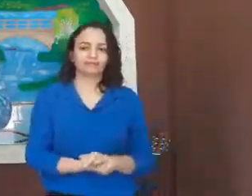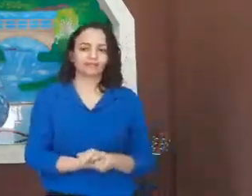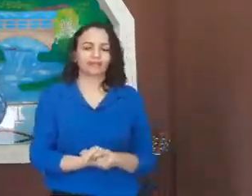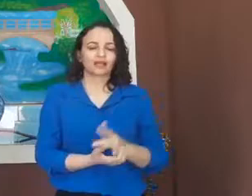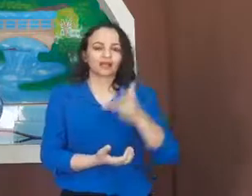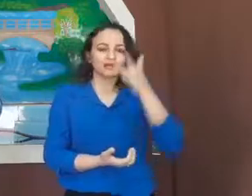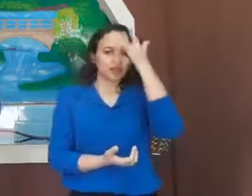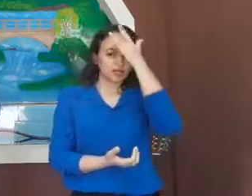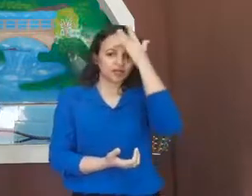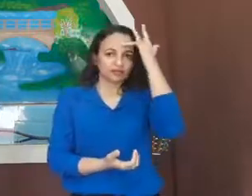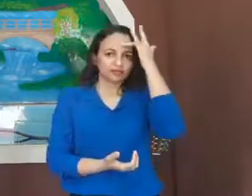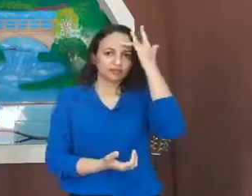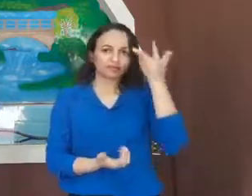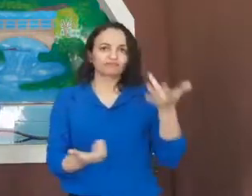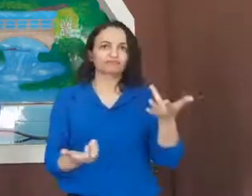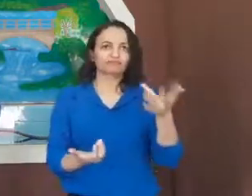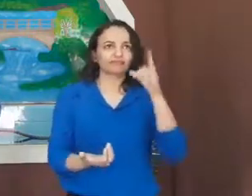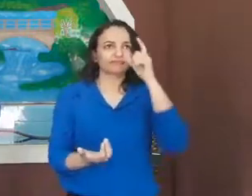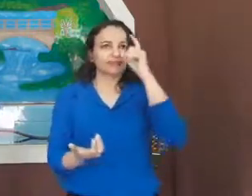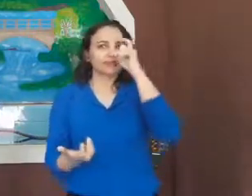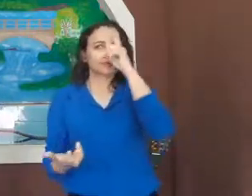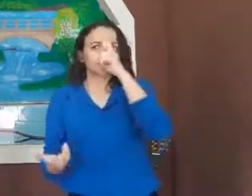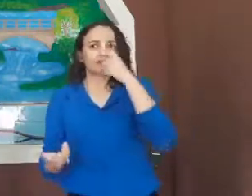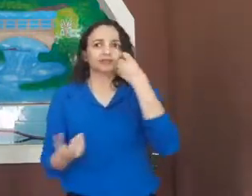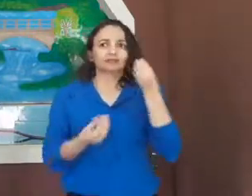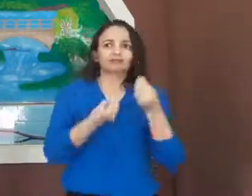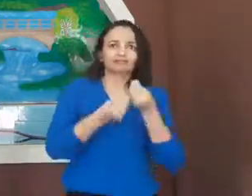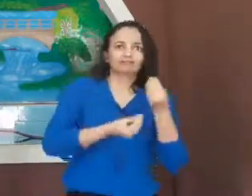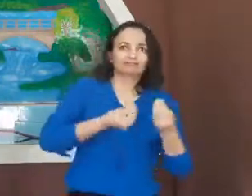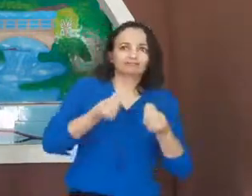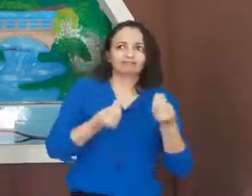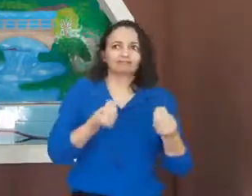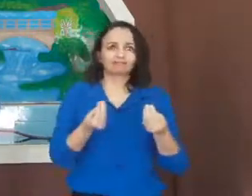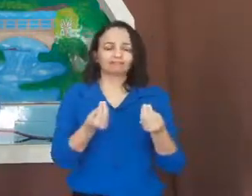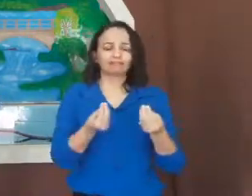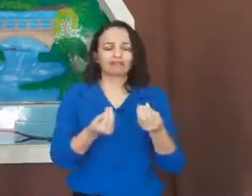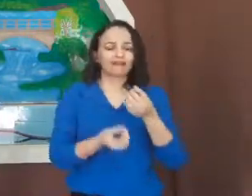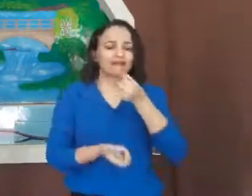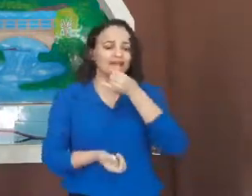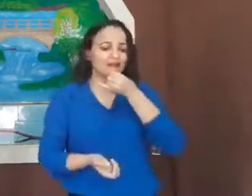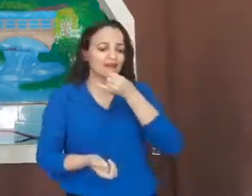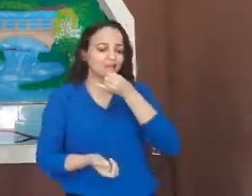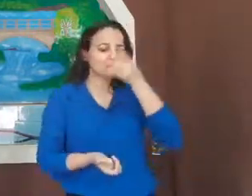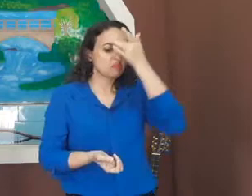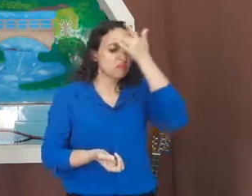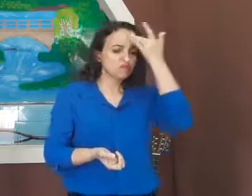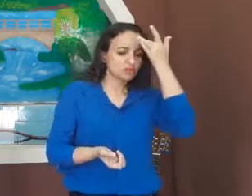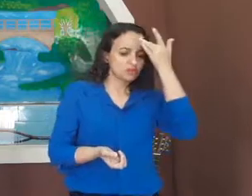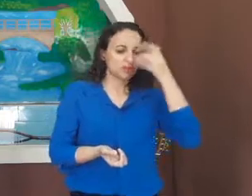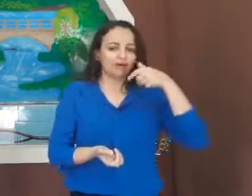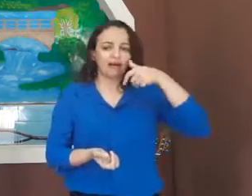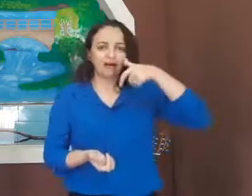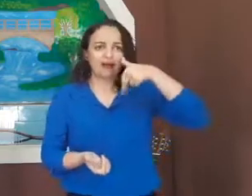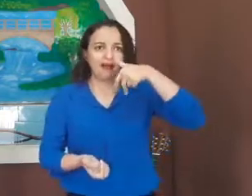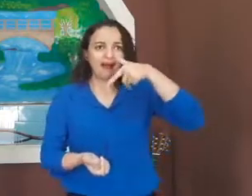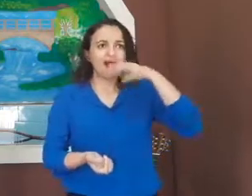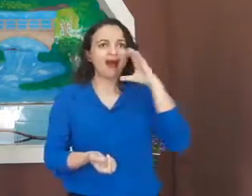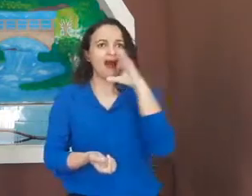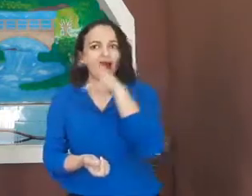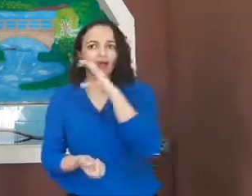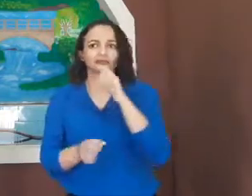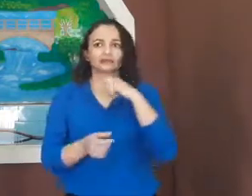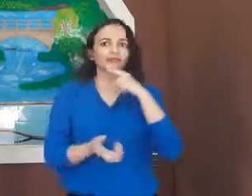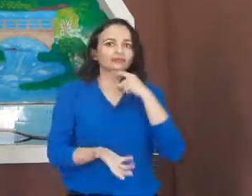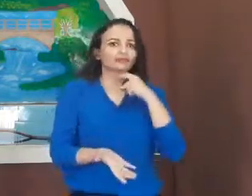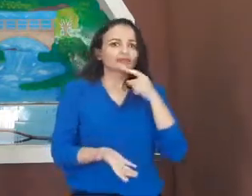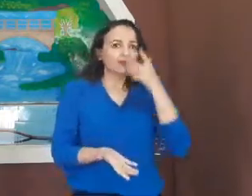As pessoas têm tido uma dificuldade com, às vezes, alguém que tem uma mobilidade reduzida e ela anda um